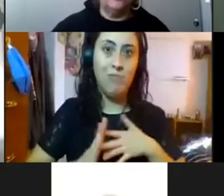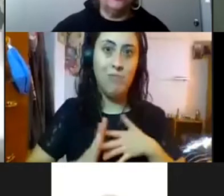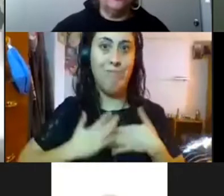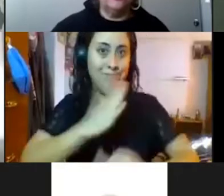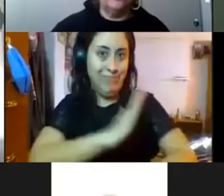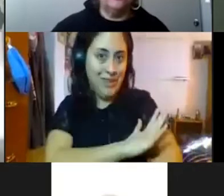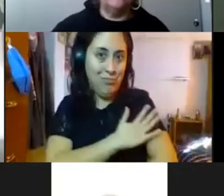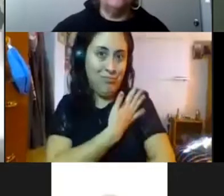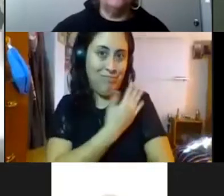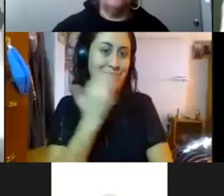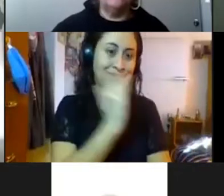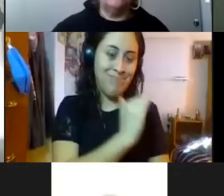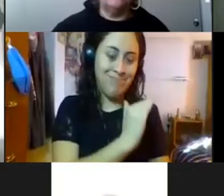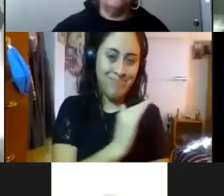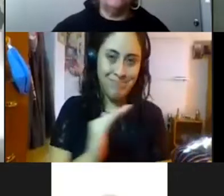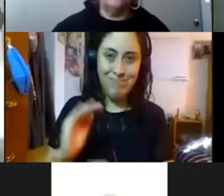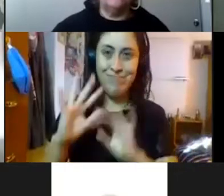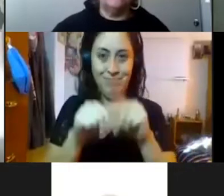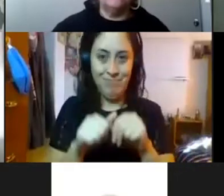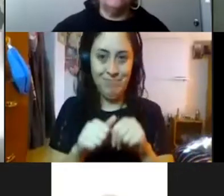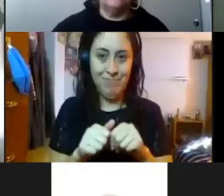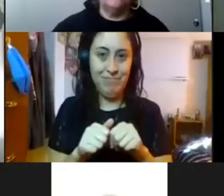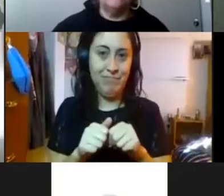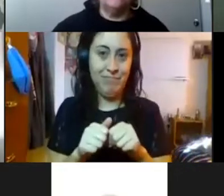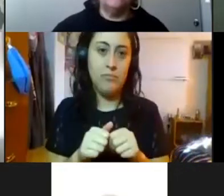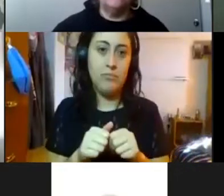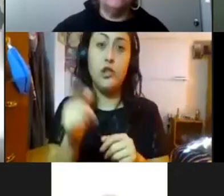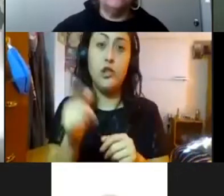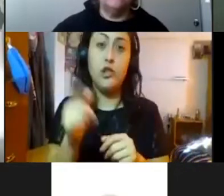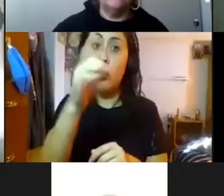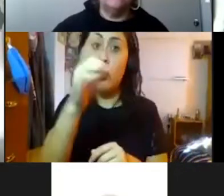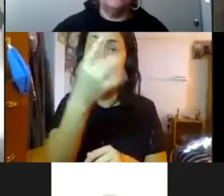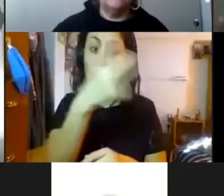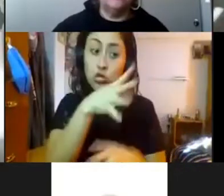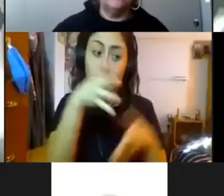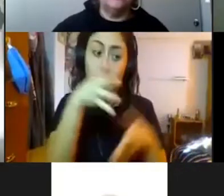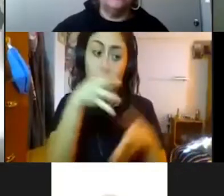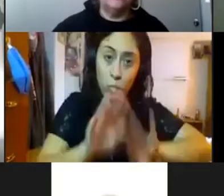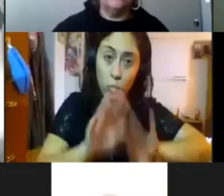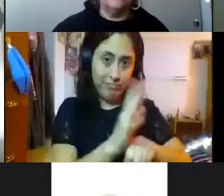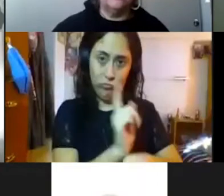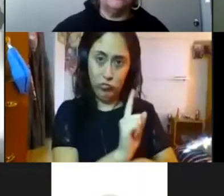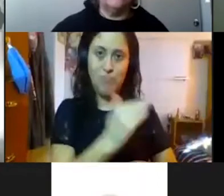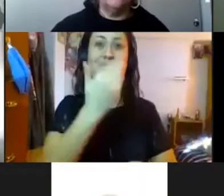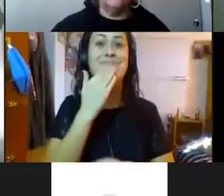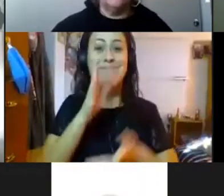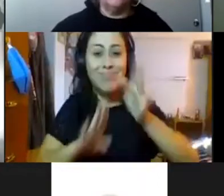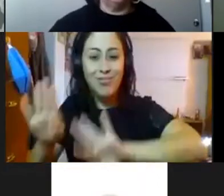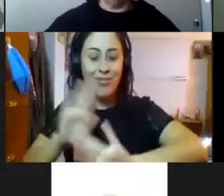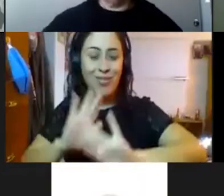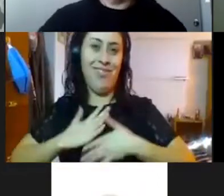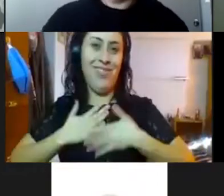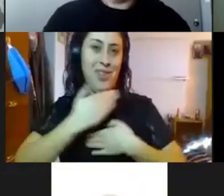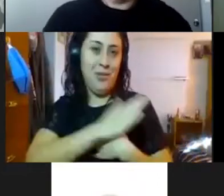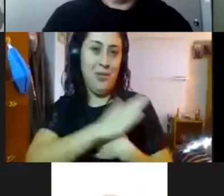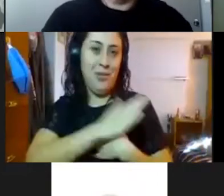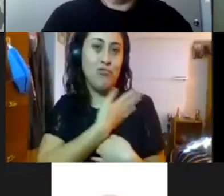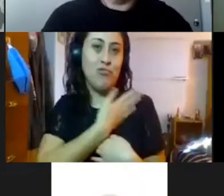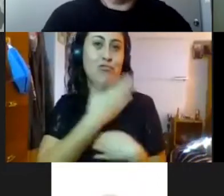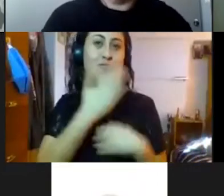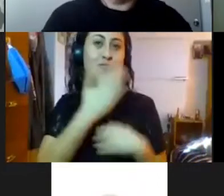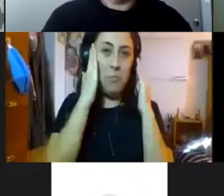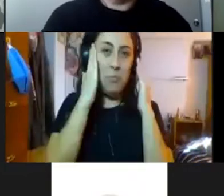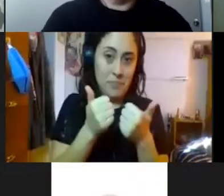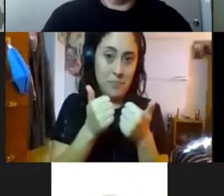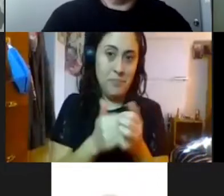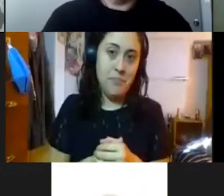¿Cuáles son, aparte del cuidado con la pandemia, digamos, los cuidados personales que también están asociados de salud mental? Y así, se